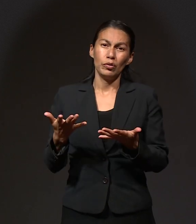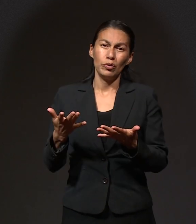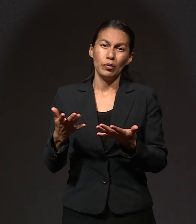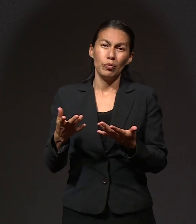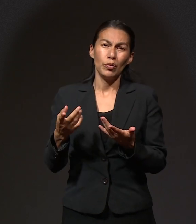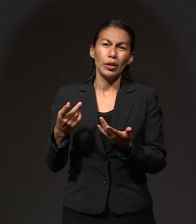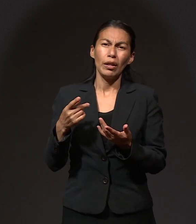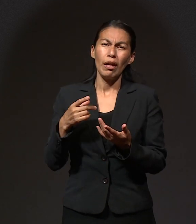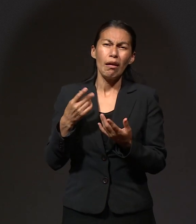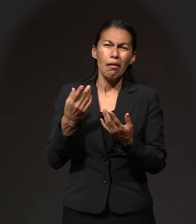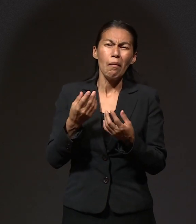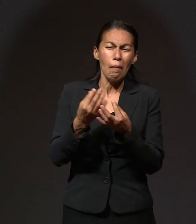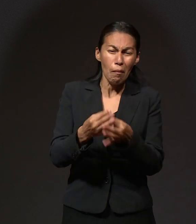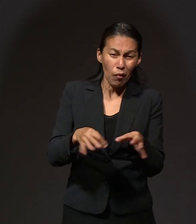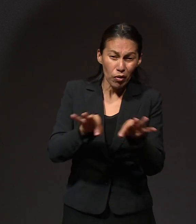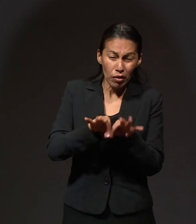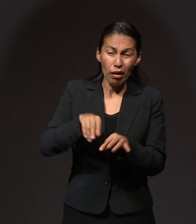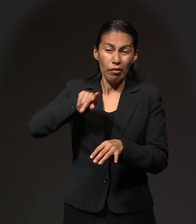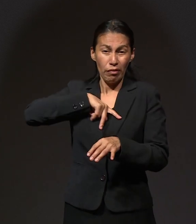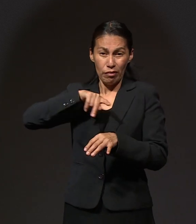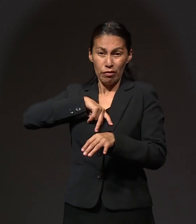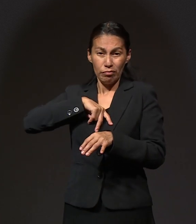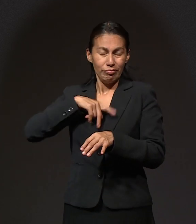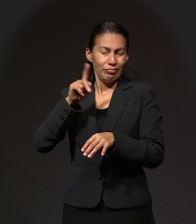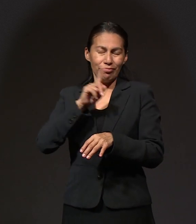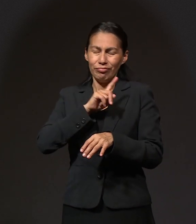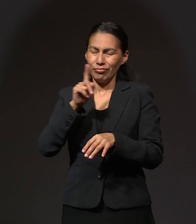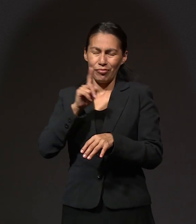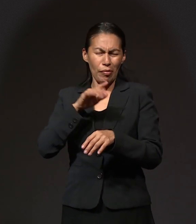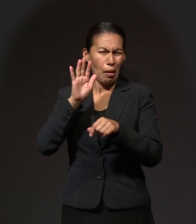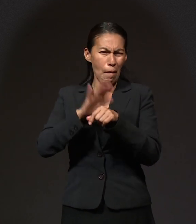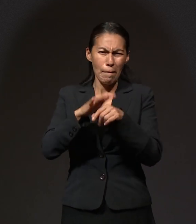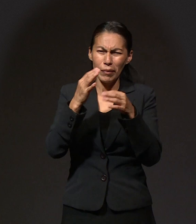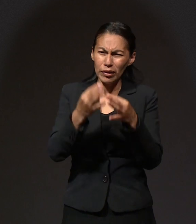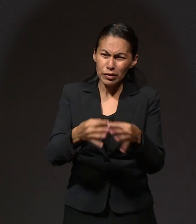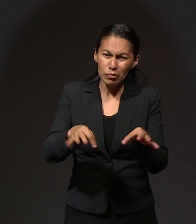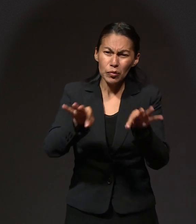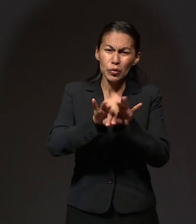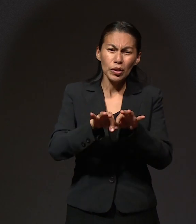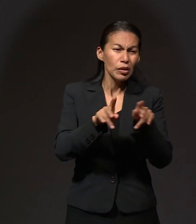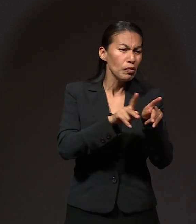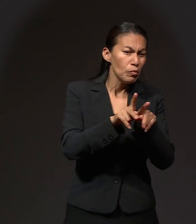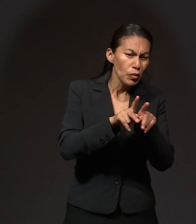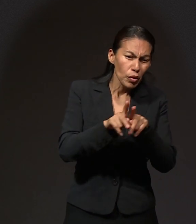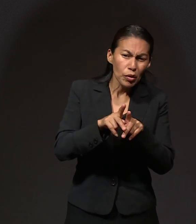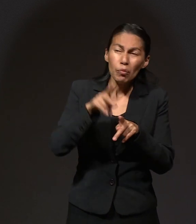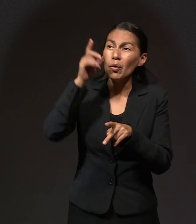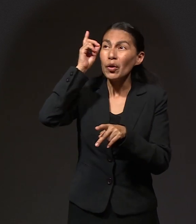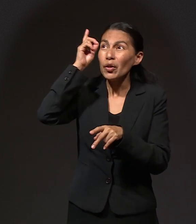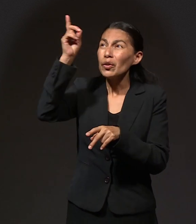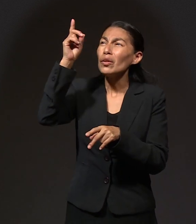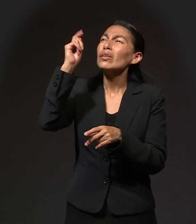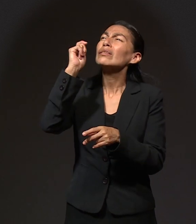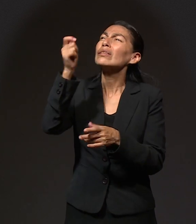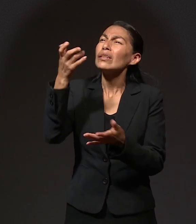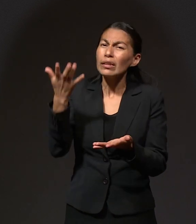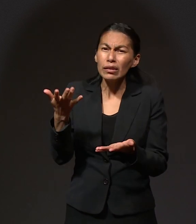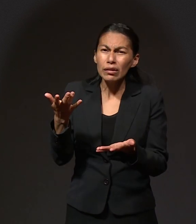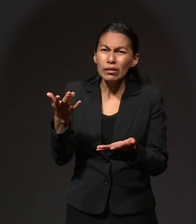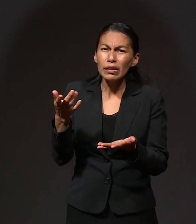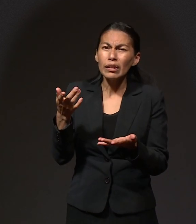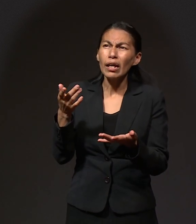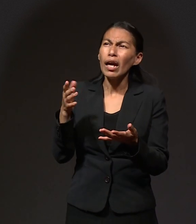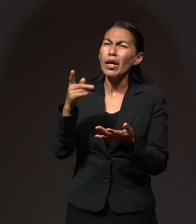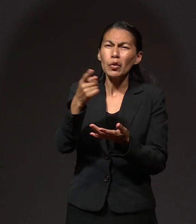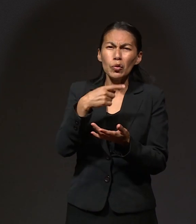Porque el centro es Dios. El centro es aprender quién es Dios en